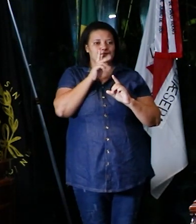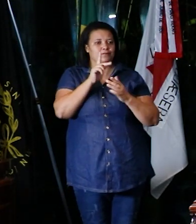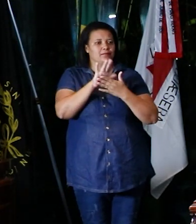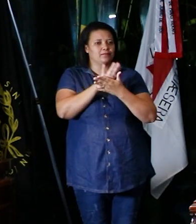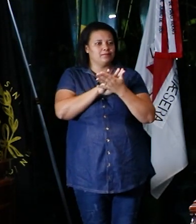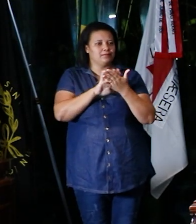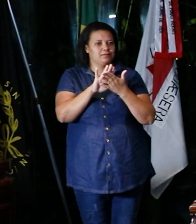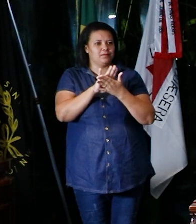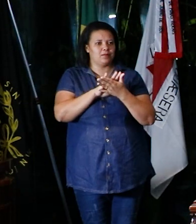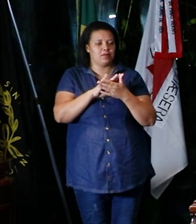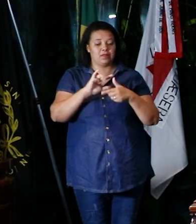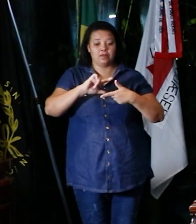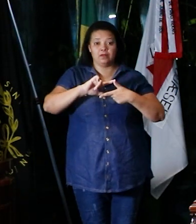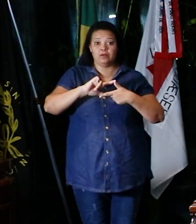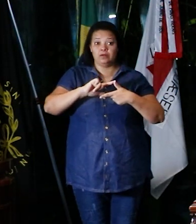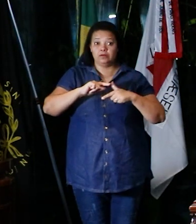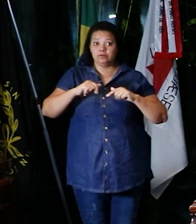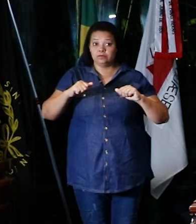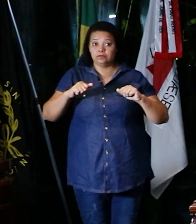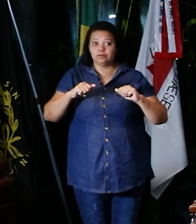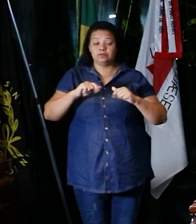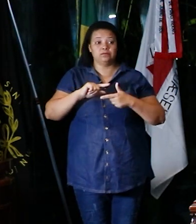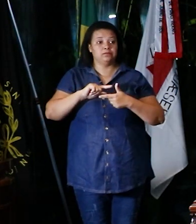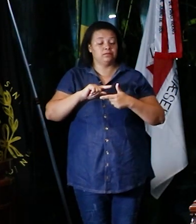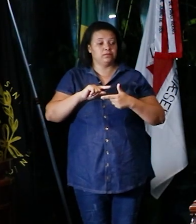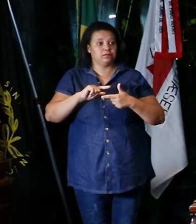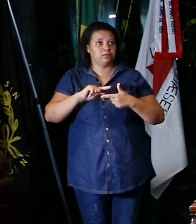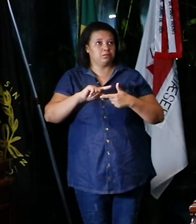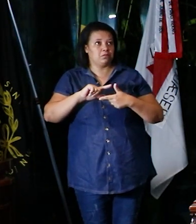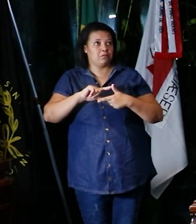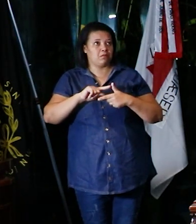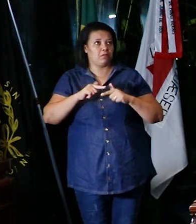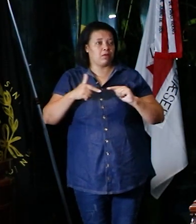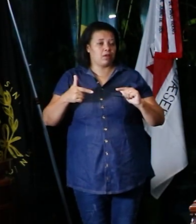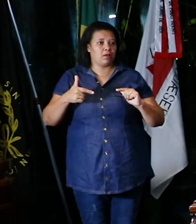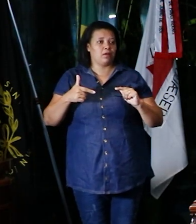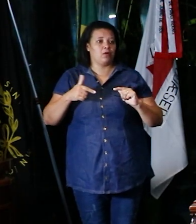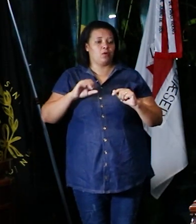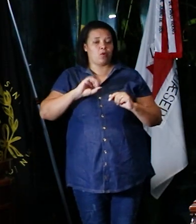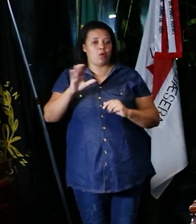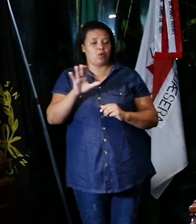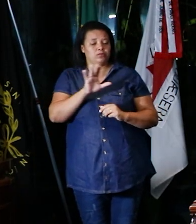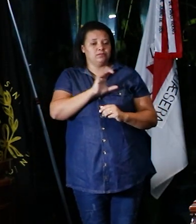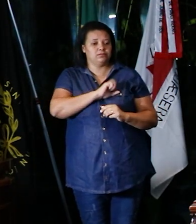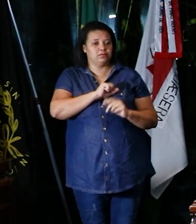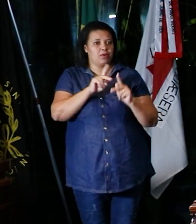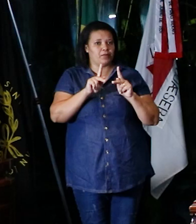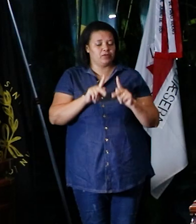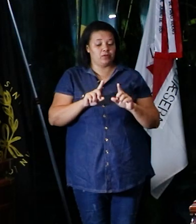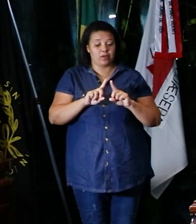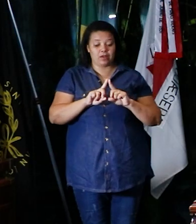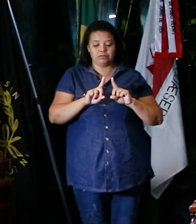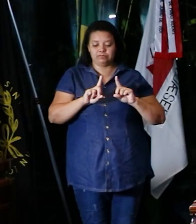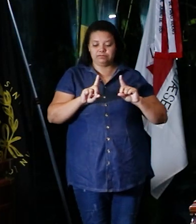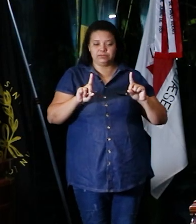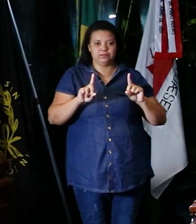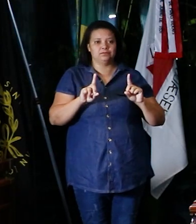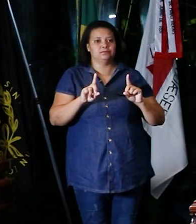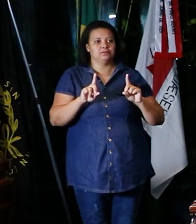de outros modernistas ou daqueles que ele ama, sobretudo. O grande